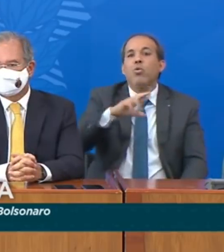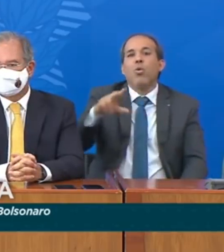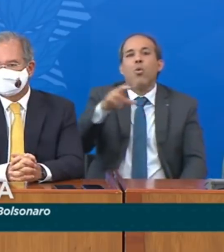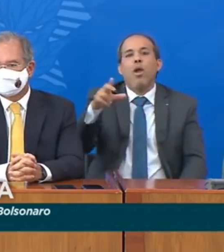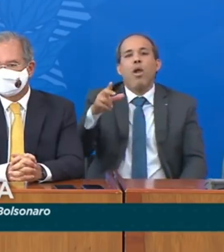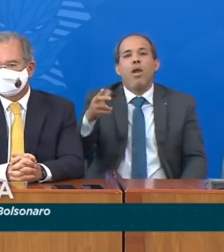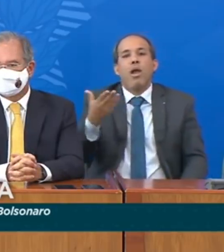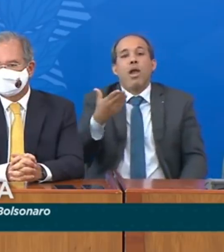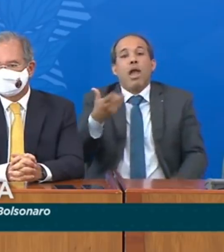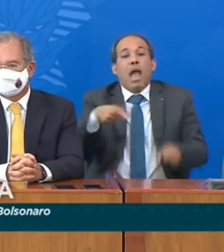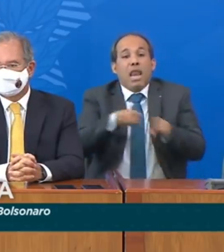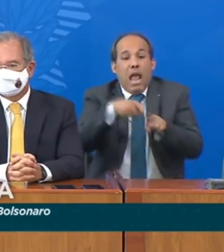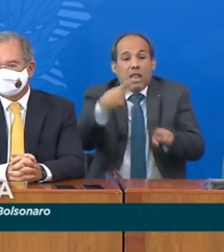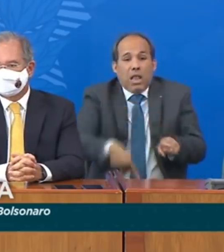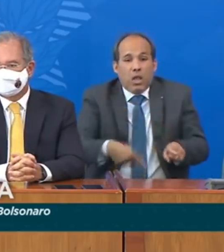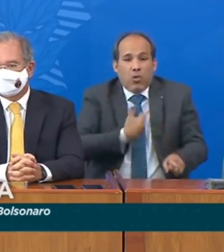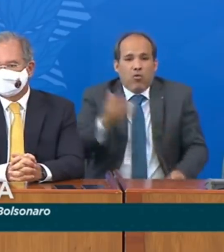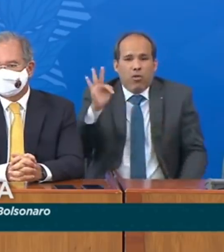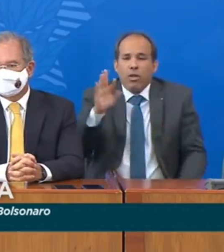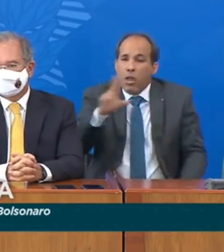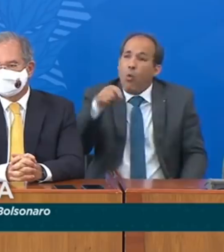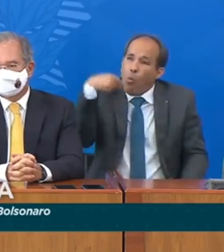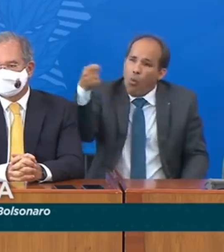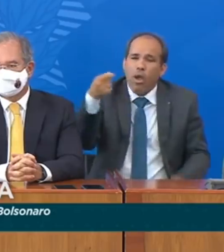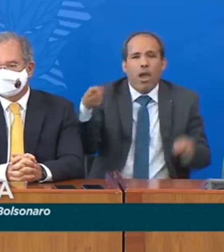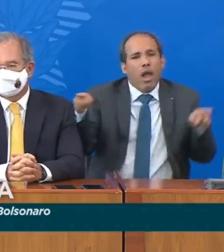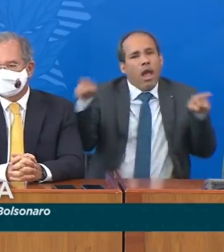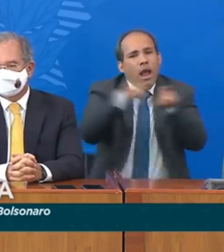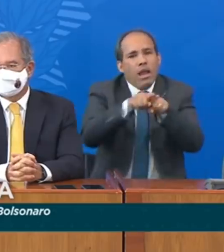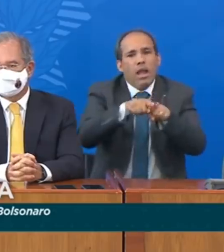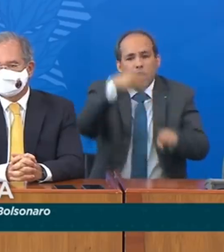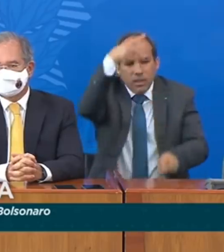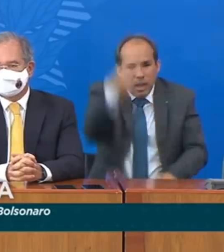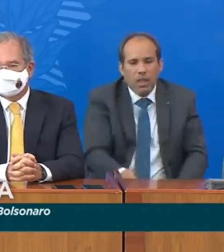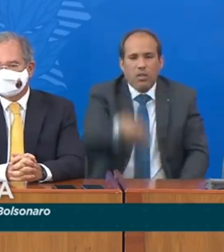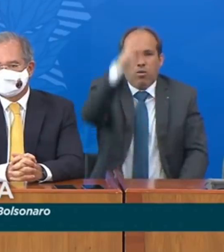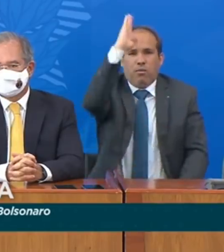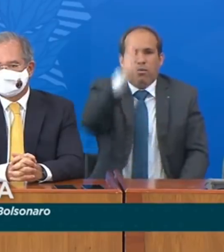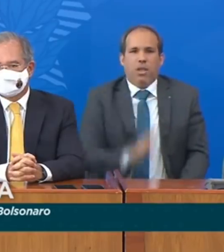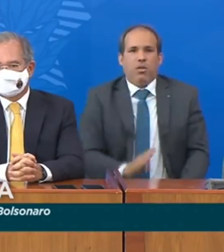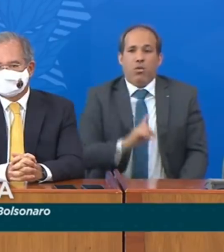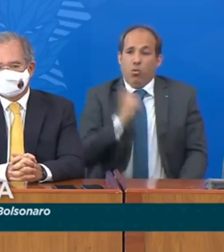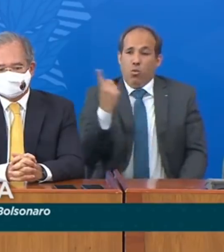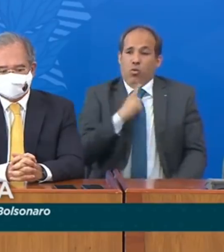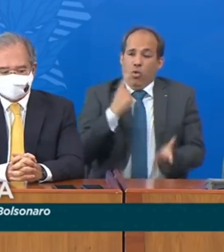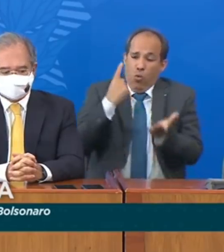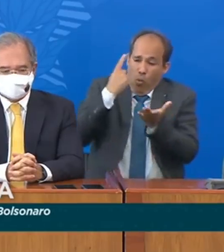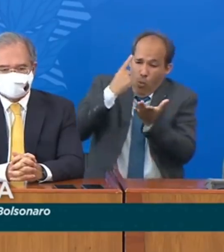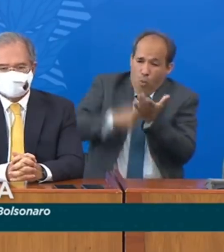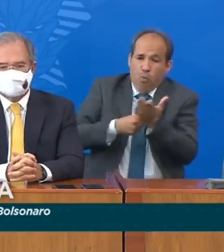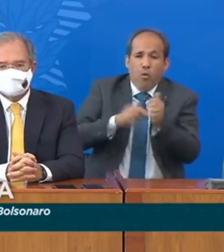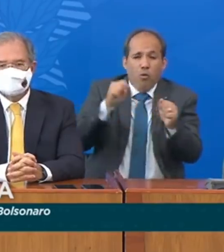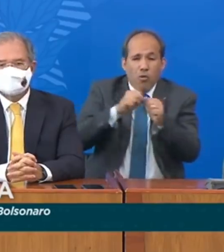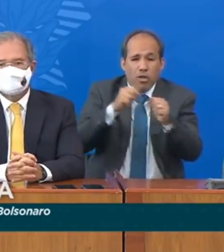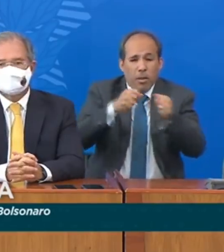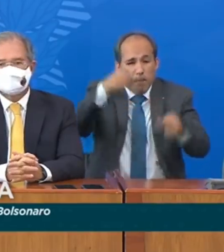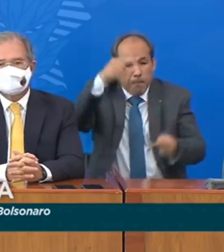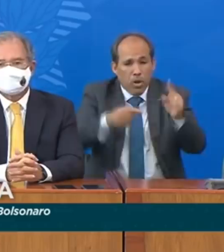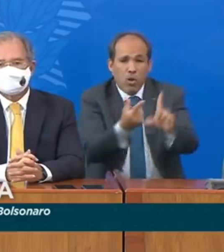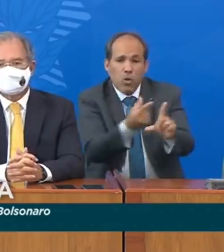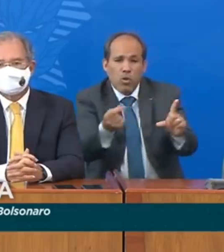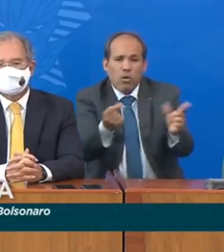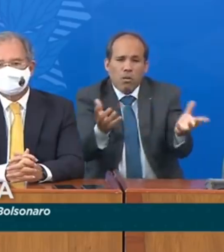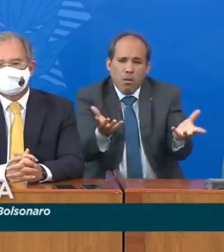são aliados do Brasil. O nosso compromisso é de fazermos a nossa política econômica